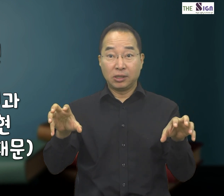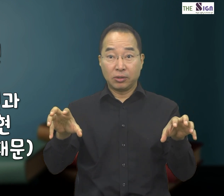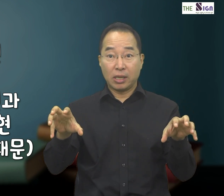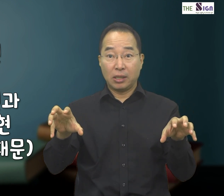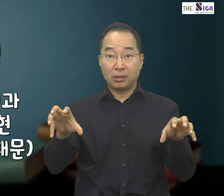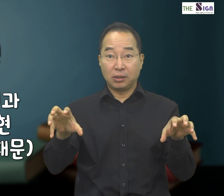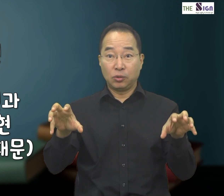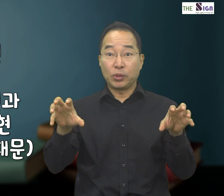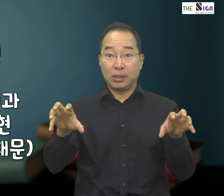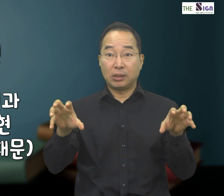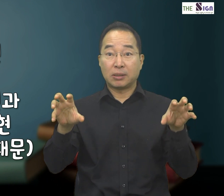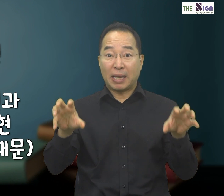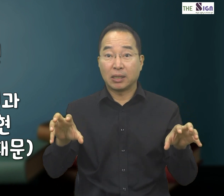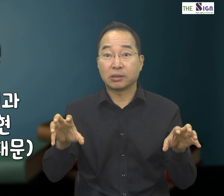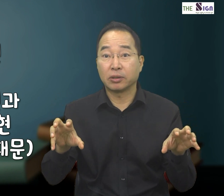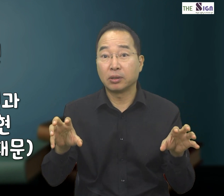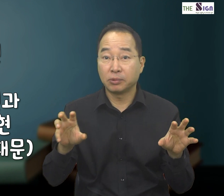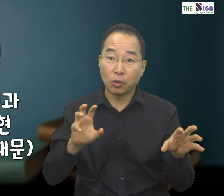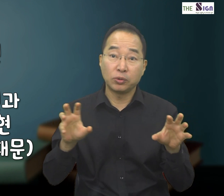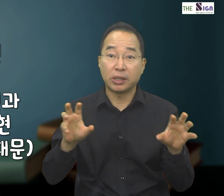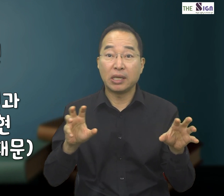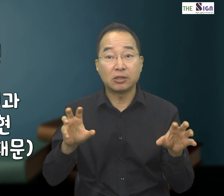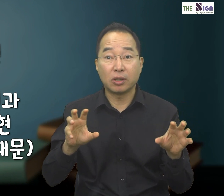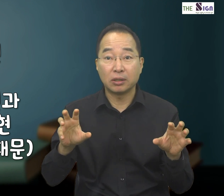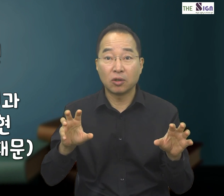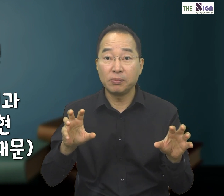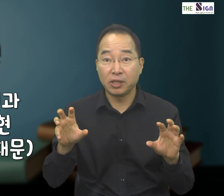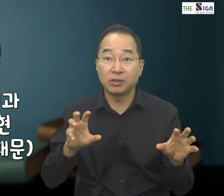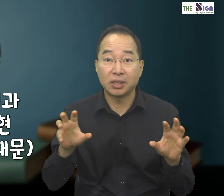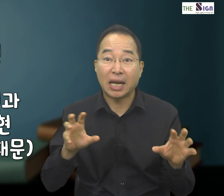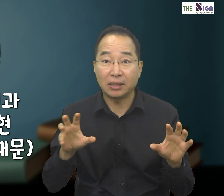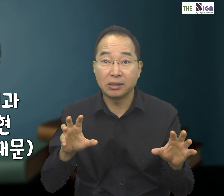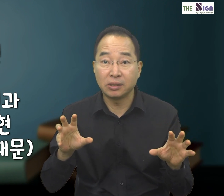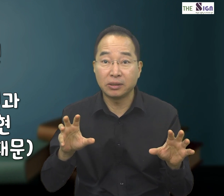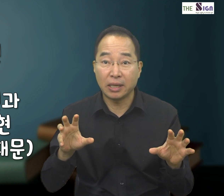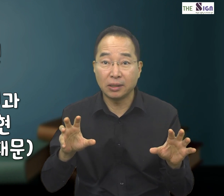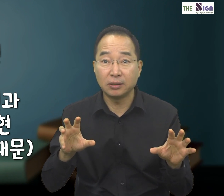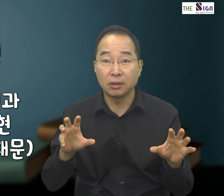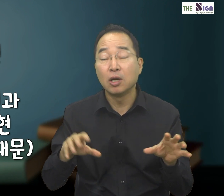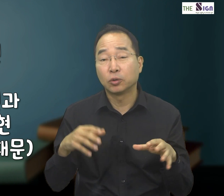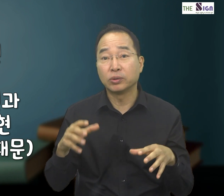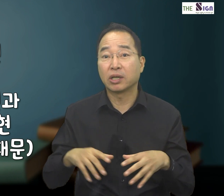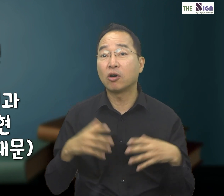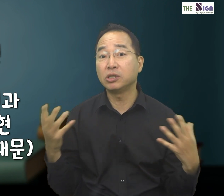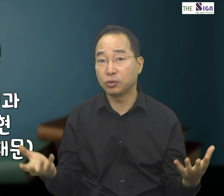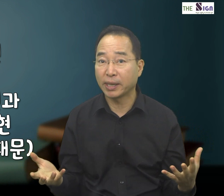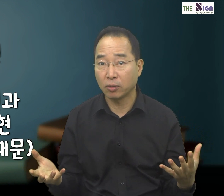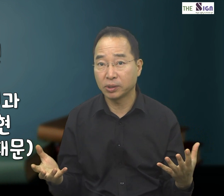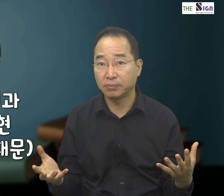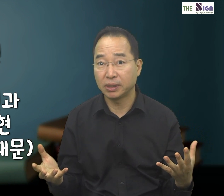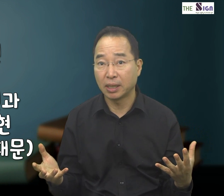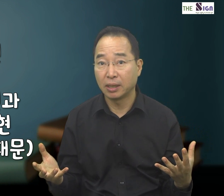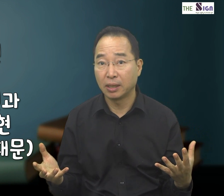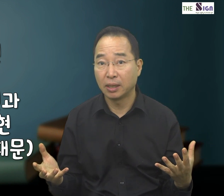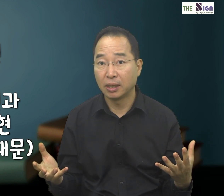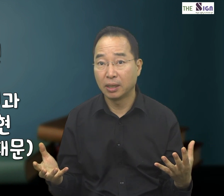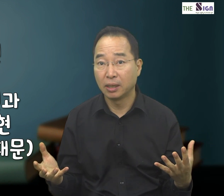지역에 있는 농인이 이제 만났어요. 그럼 서로 이제 예전에는 커뮤니케이션이 잘 안 됐을 때는 동작이 커질 수밖에 없습니다.